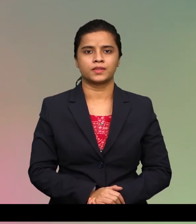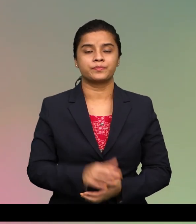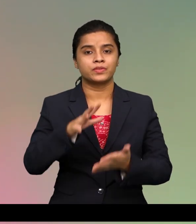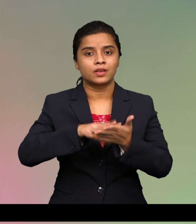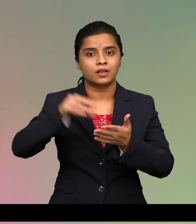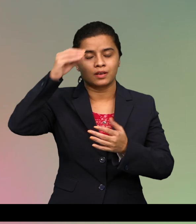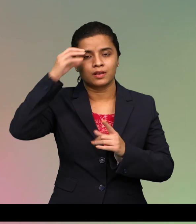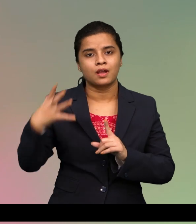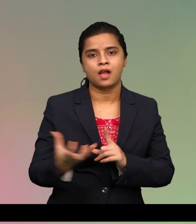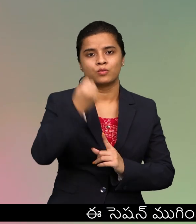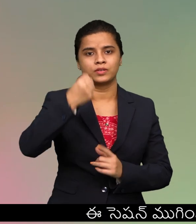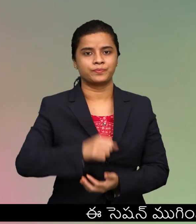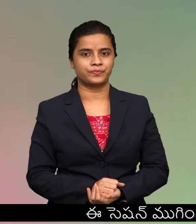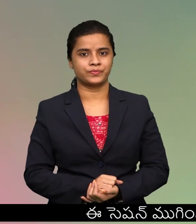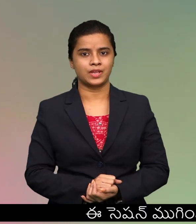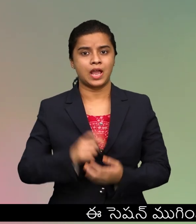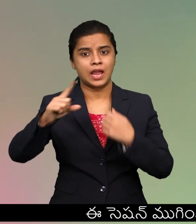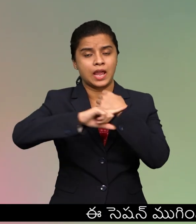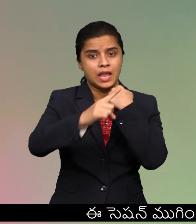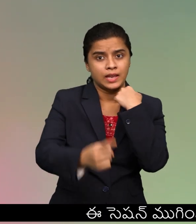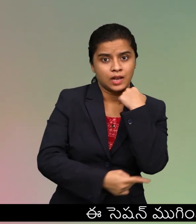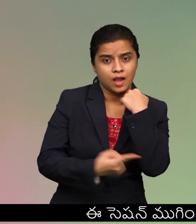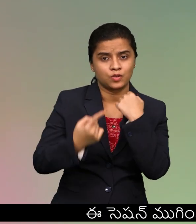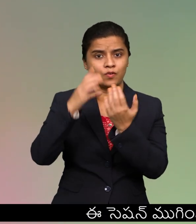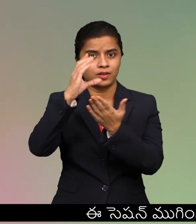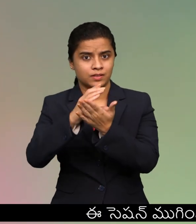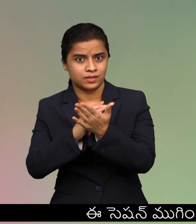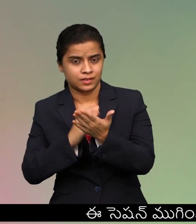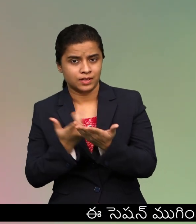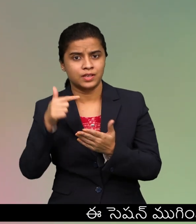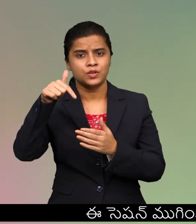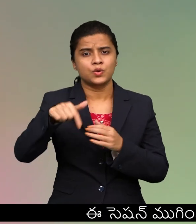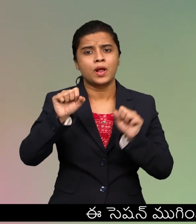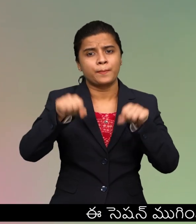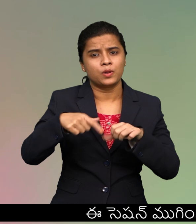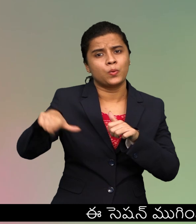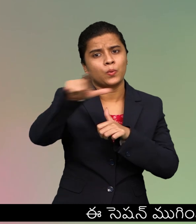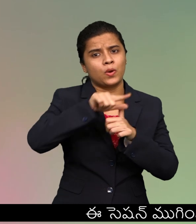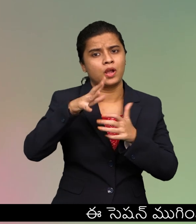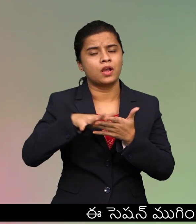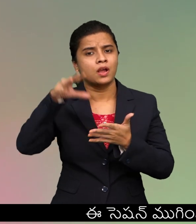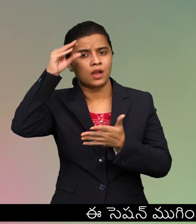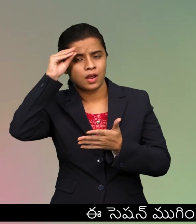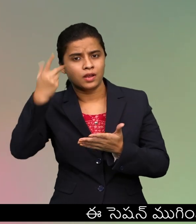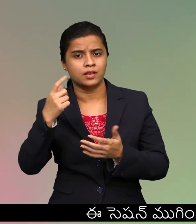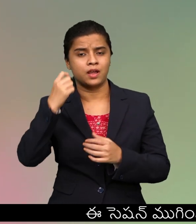అభ్యాస ఫలితాలు. ఈ సెషన్ ముగింపులో మీరు దీని గురించి అర్థం చేసుకోగలరు.